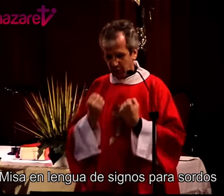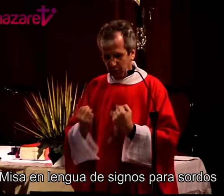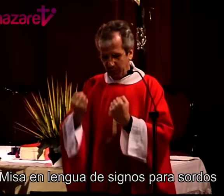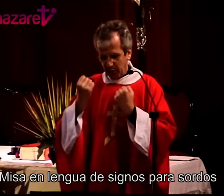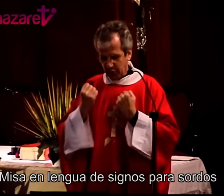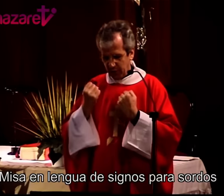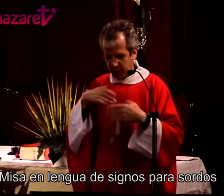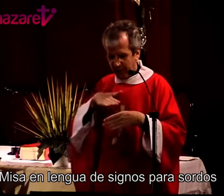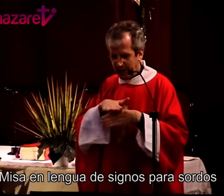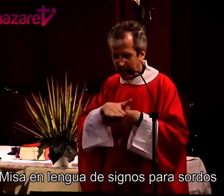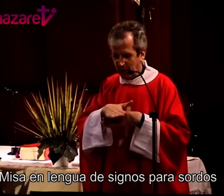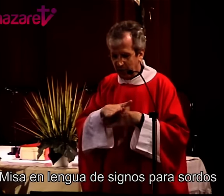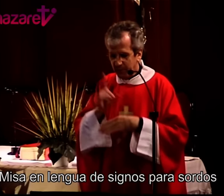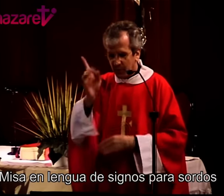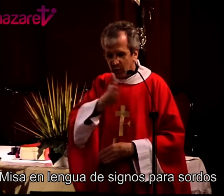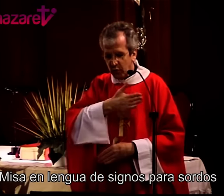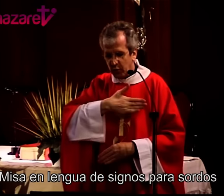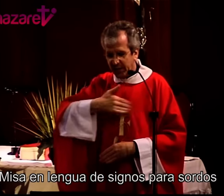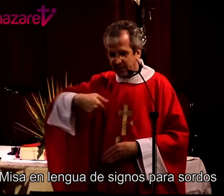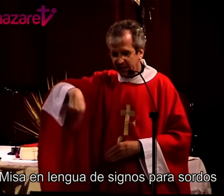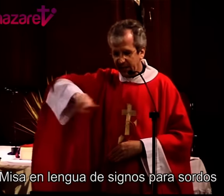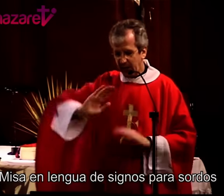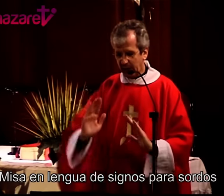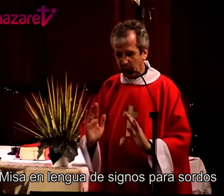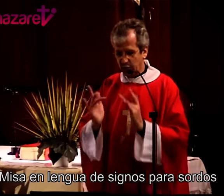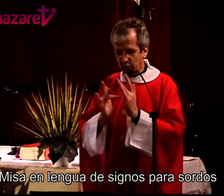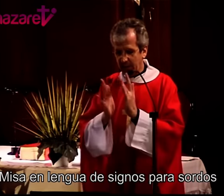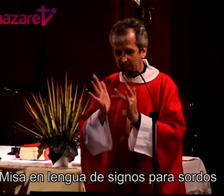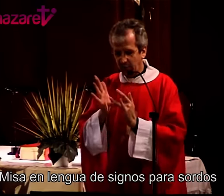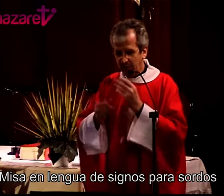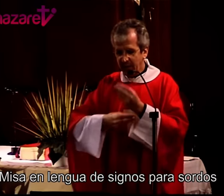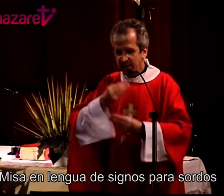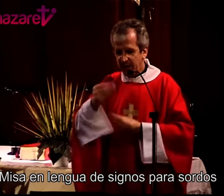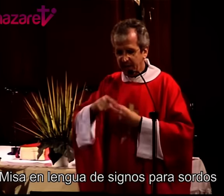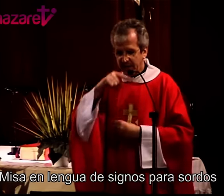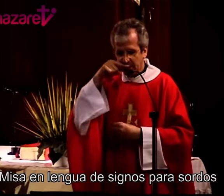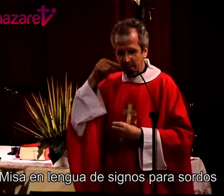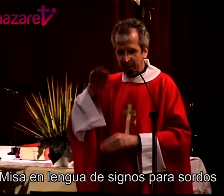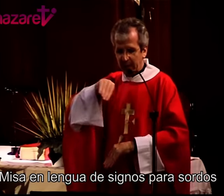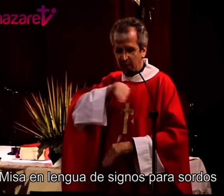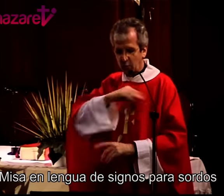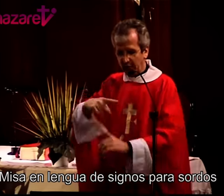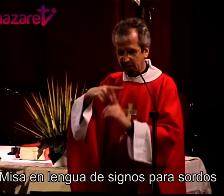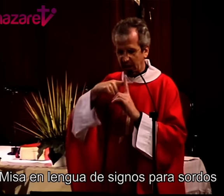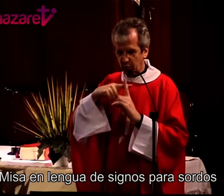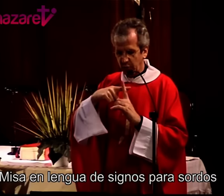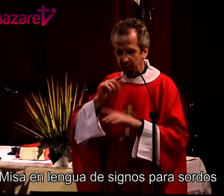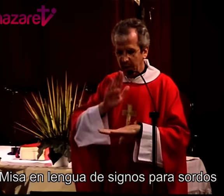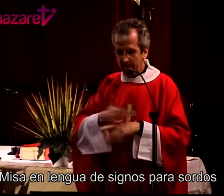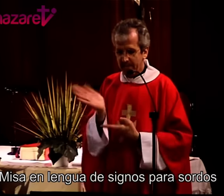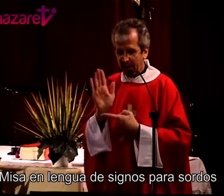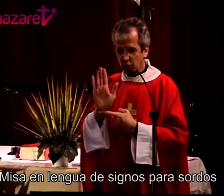Señor Dios Todopoderoso y Eterno, tú quisiste que nuestro Salvador se hiciese hombre y muriese en la